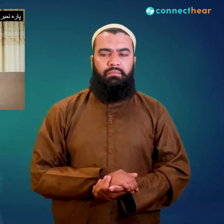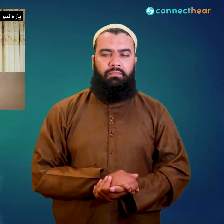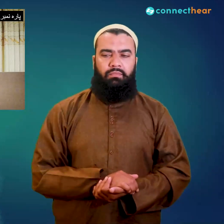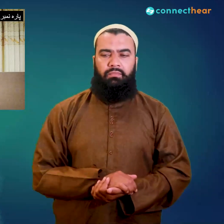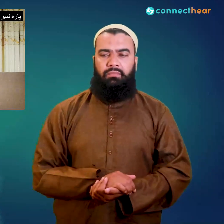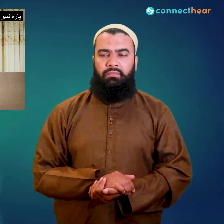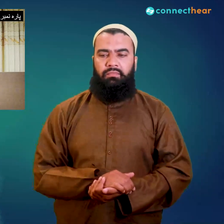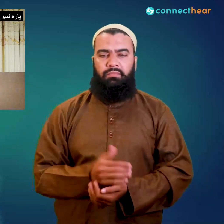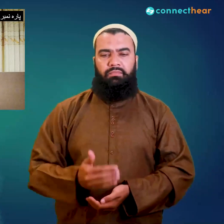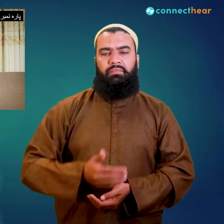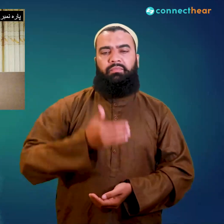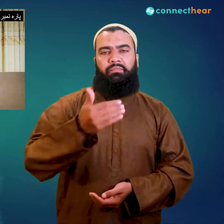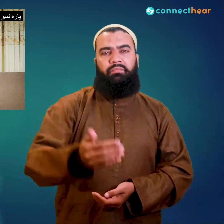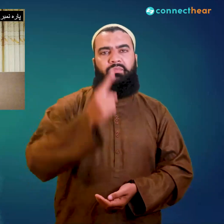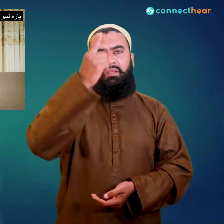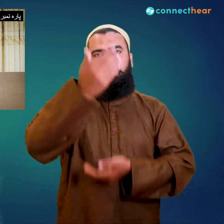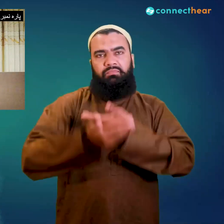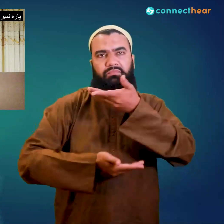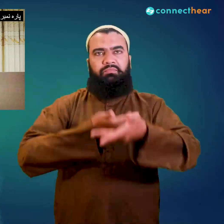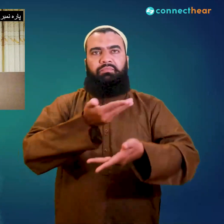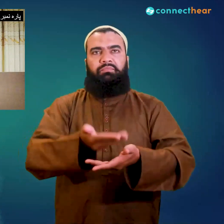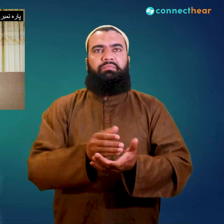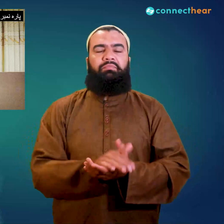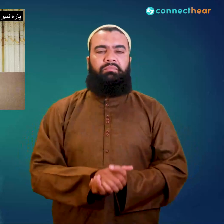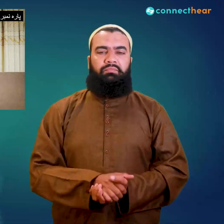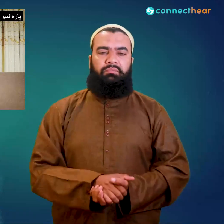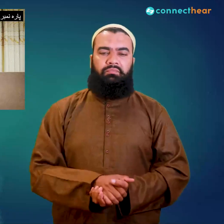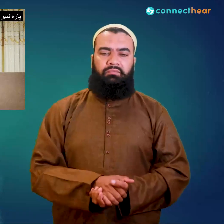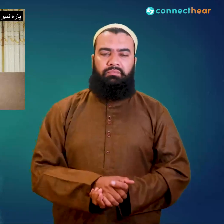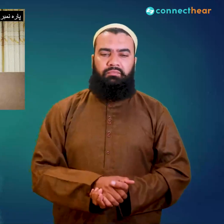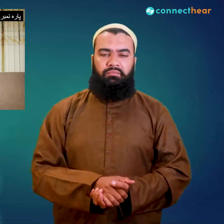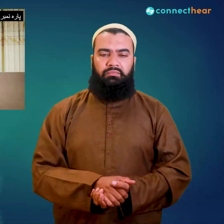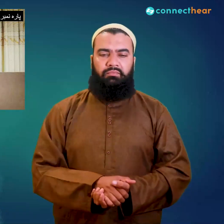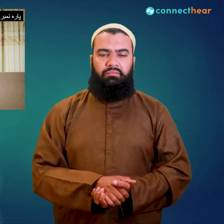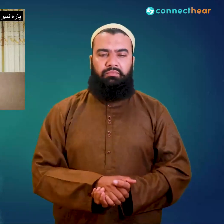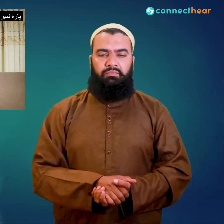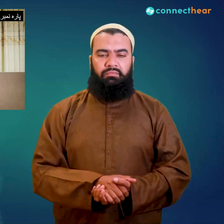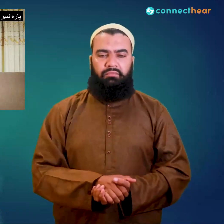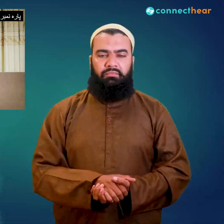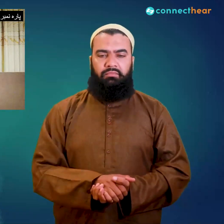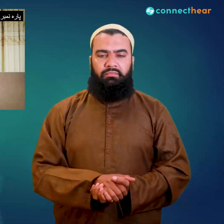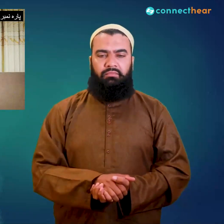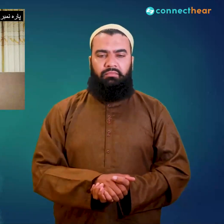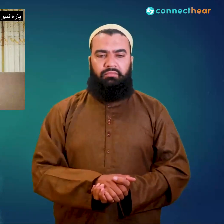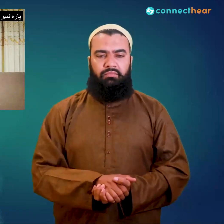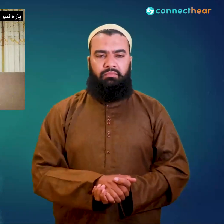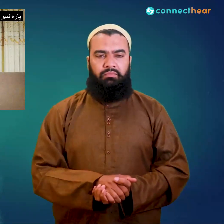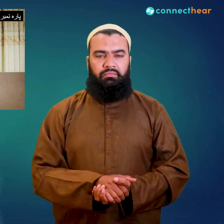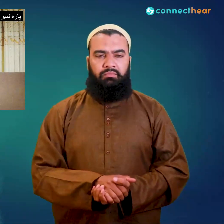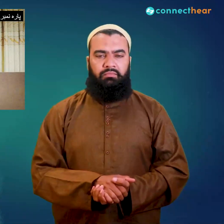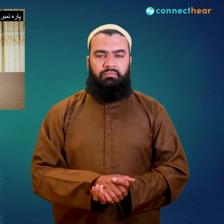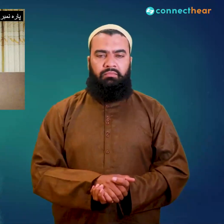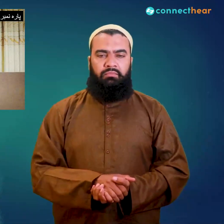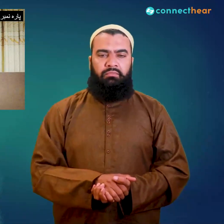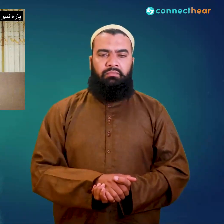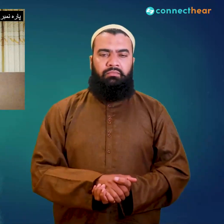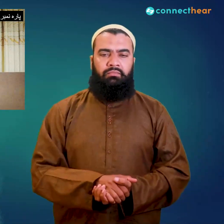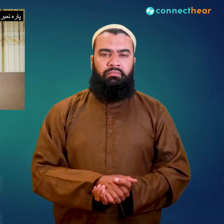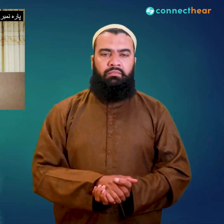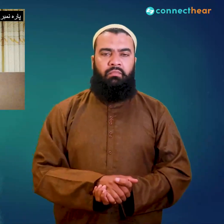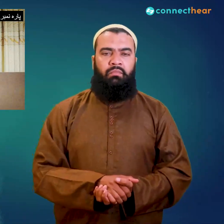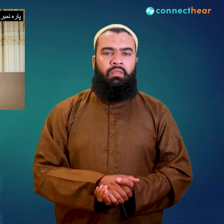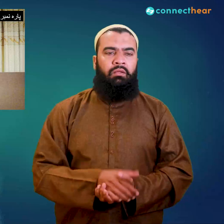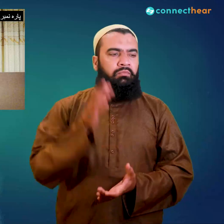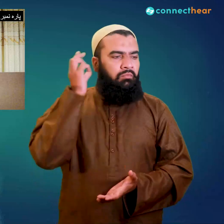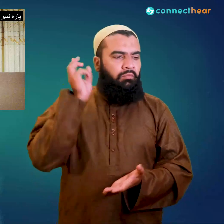رکوع نمبر 16، آیت نمبر 24۔ الم تر کیف ضرب اللہ مثلا کلمۃ طیبہ۔